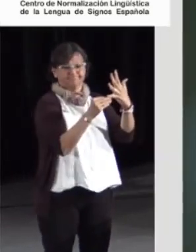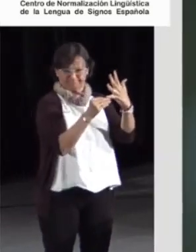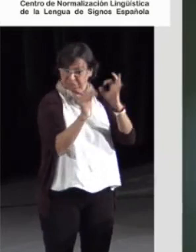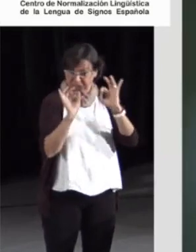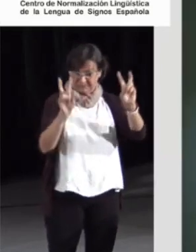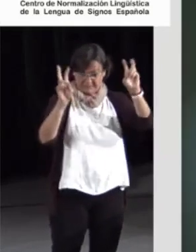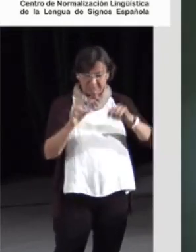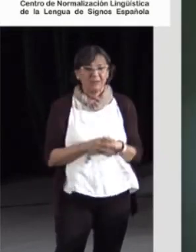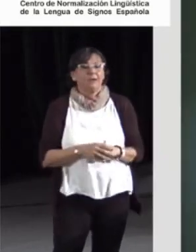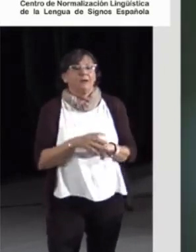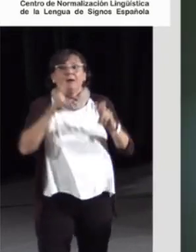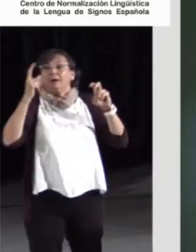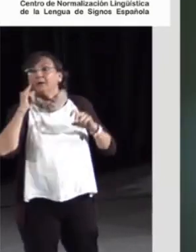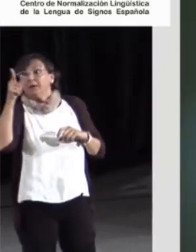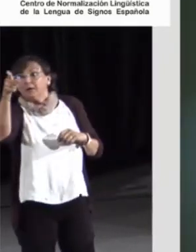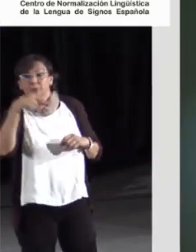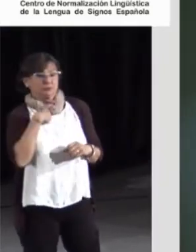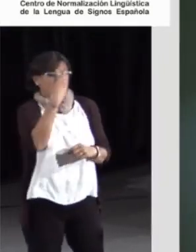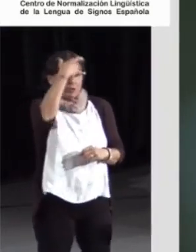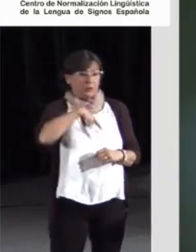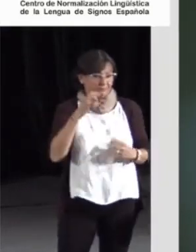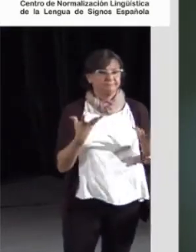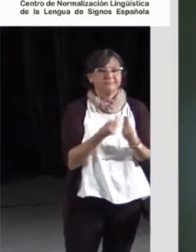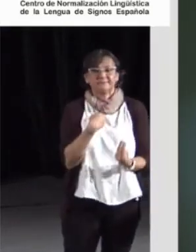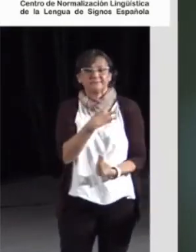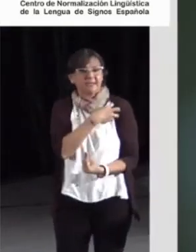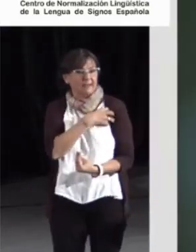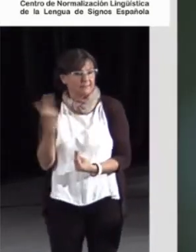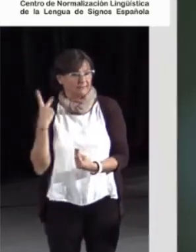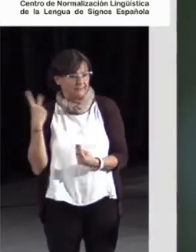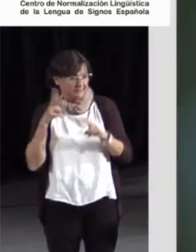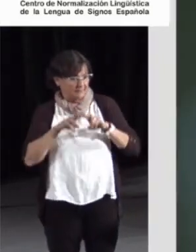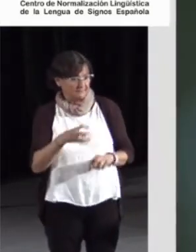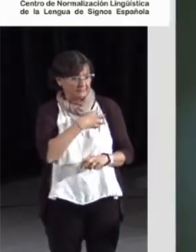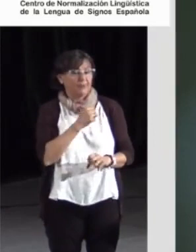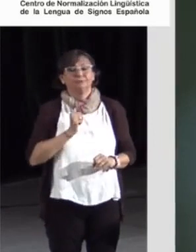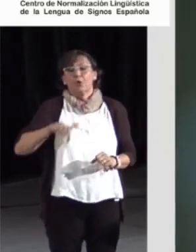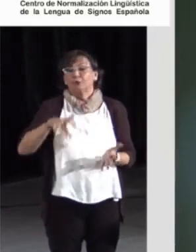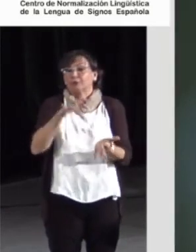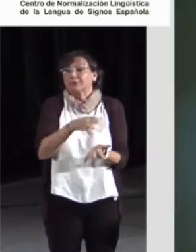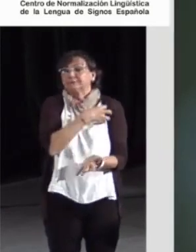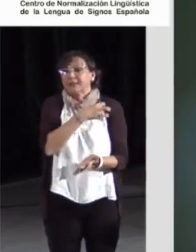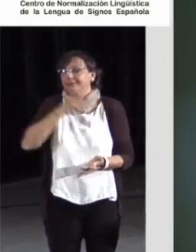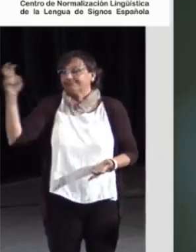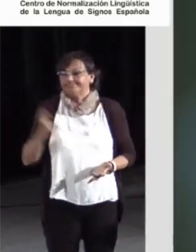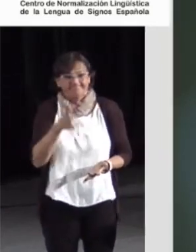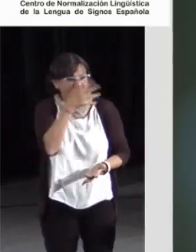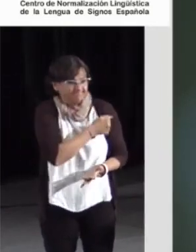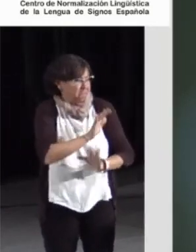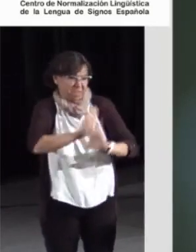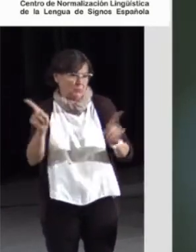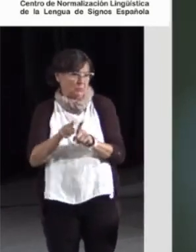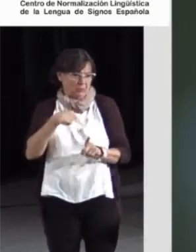la articulación, el movimiento y demás. Pues la expresión facial es un componente del que no